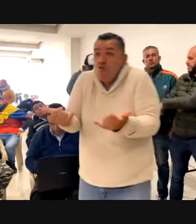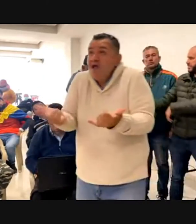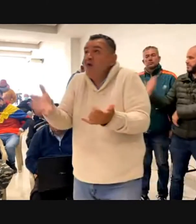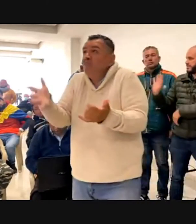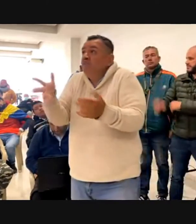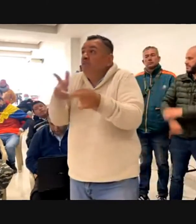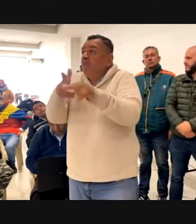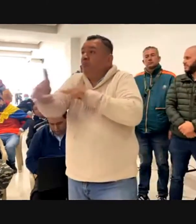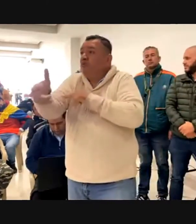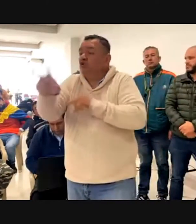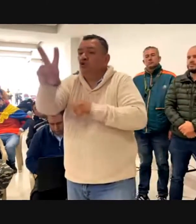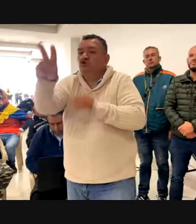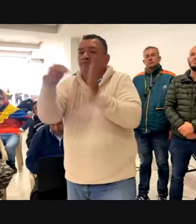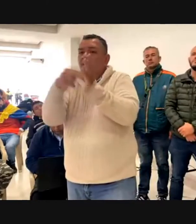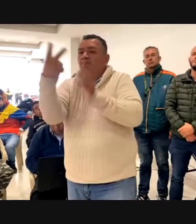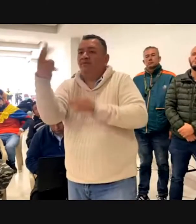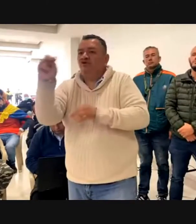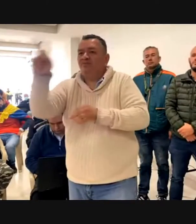2